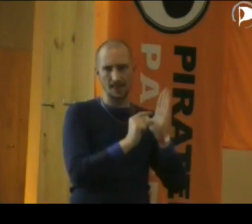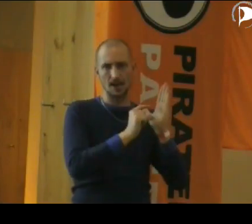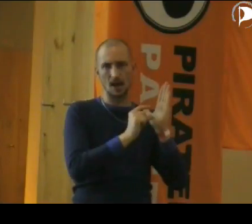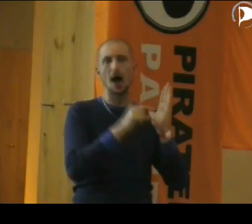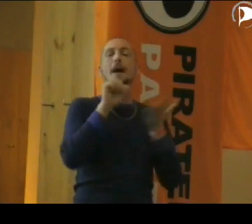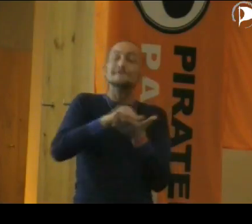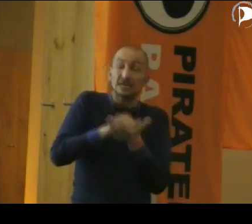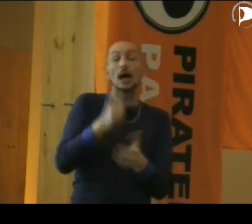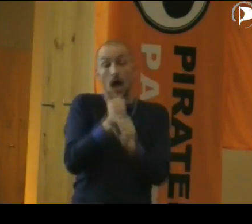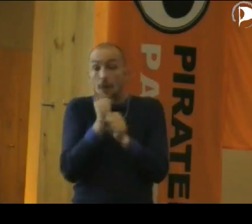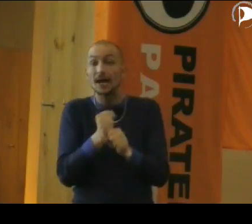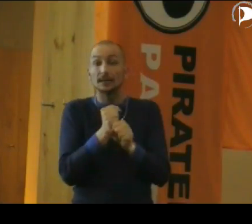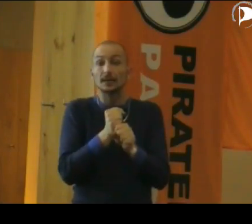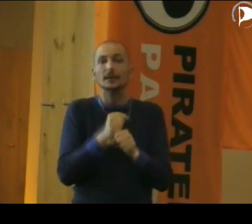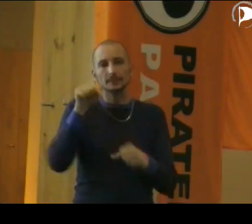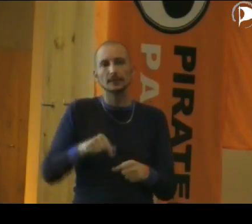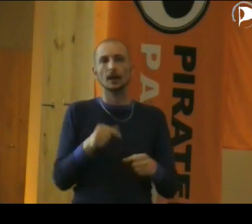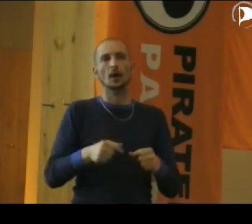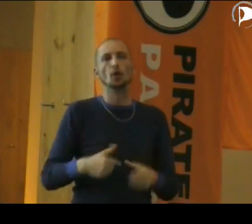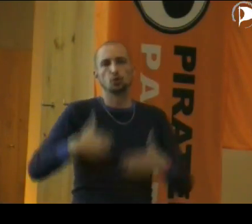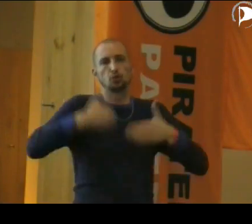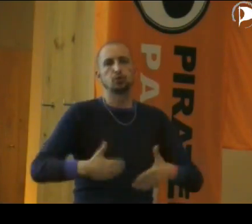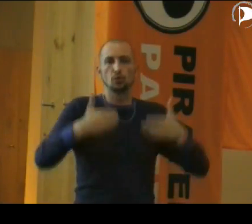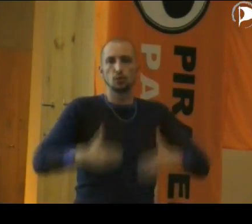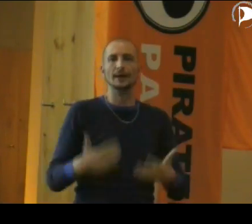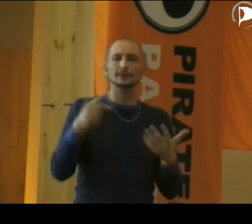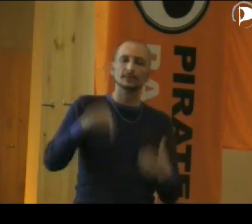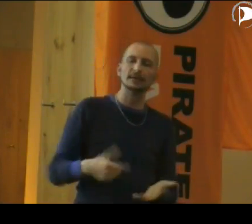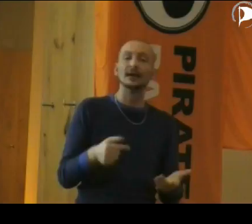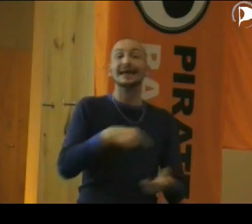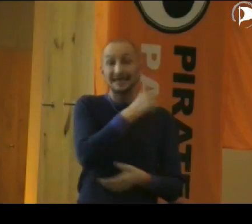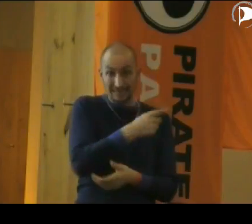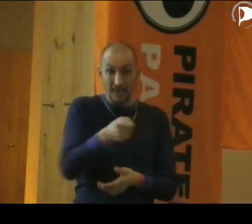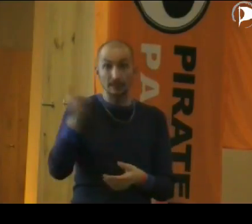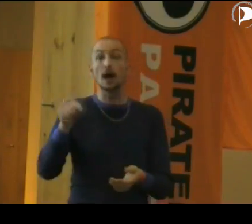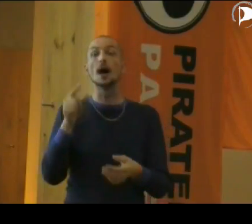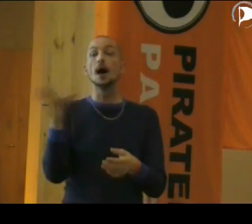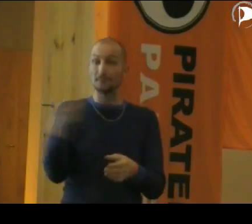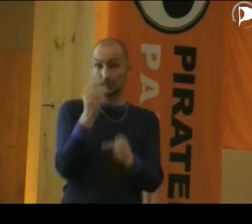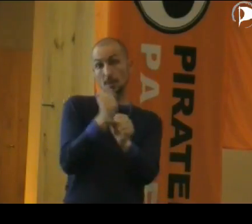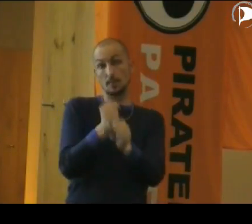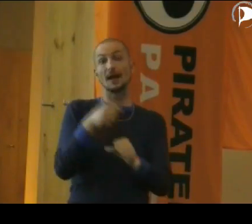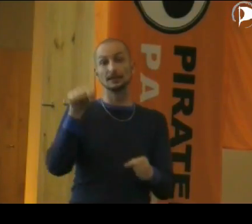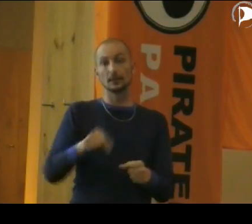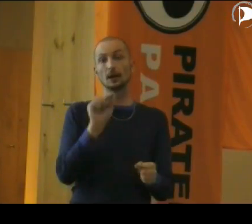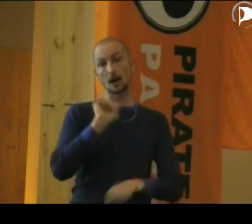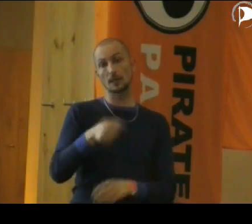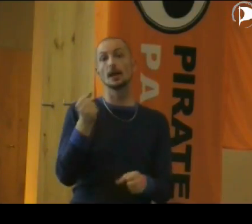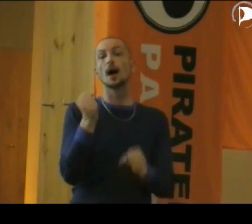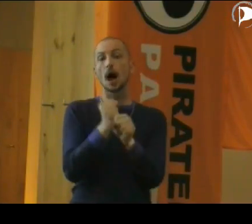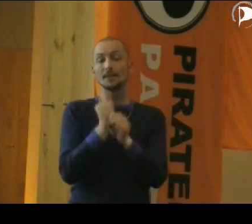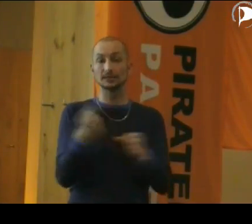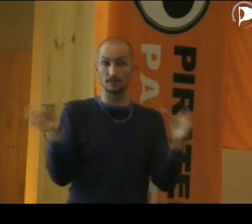bleibt wird es hoffentlich gehen allgemeinen aufruf der ag presse mit macht es wird auf landes und bundesebene